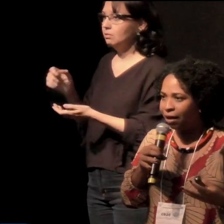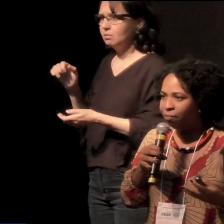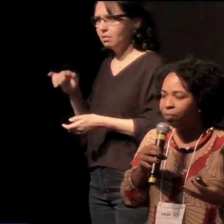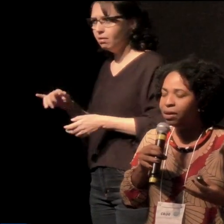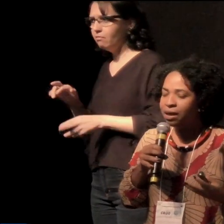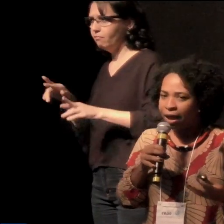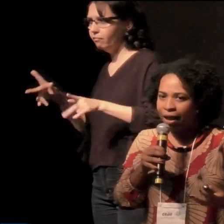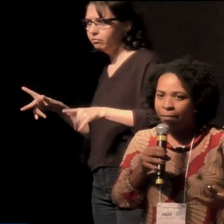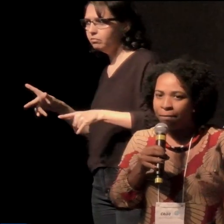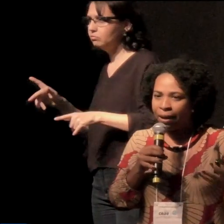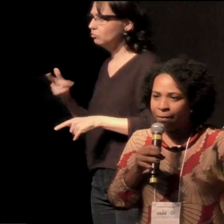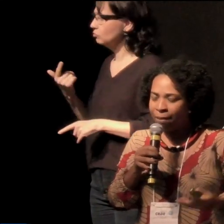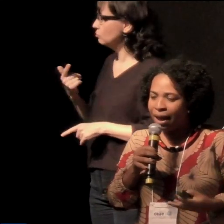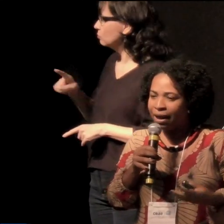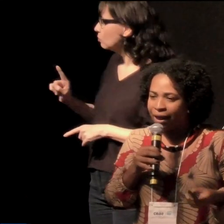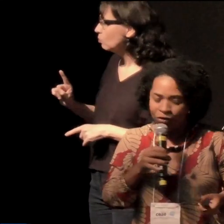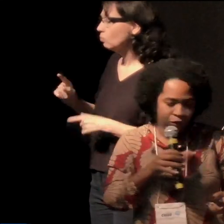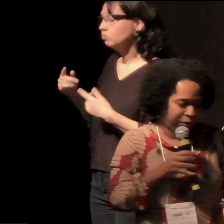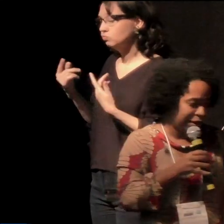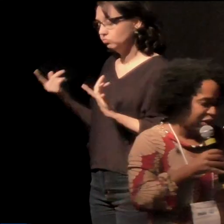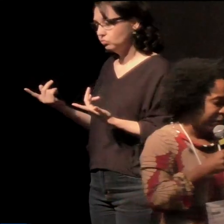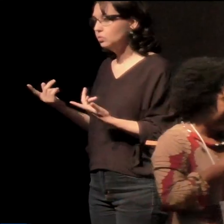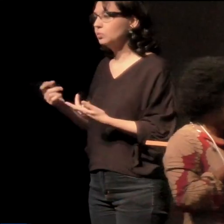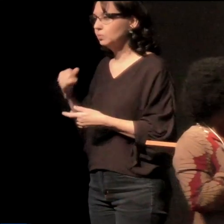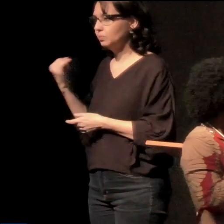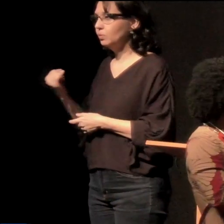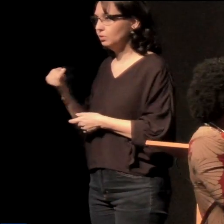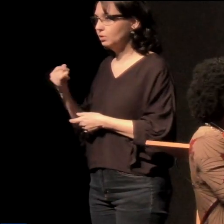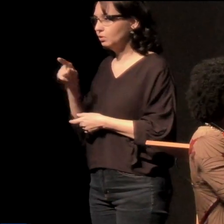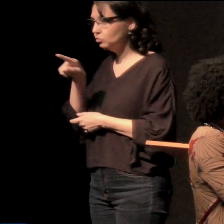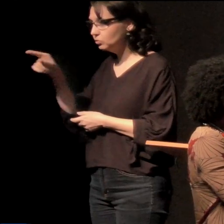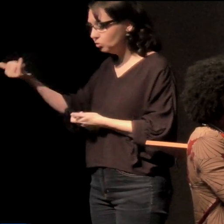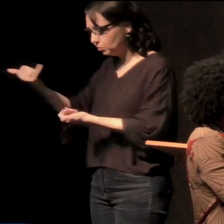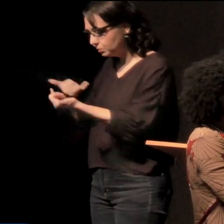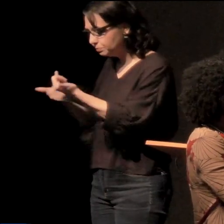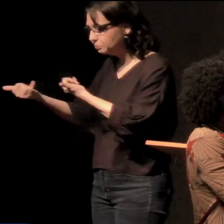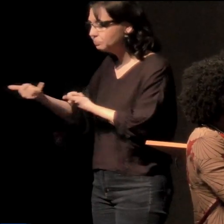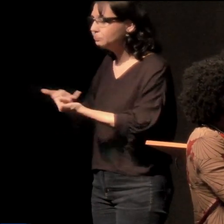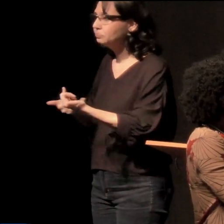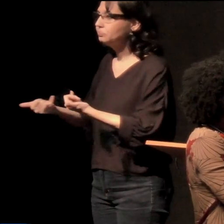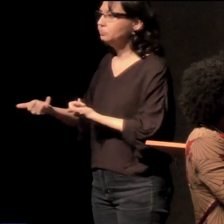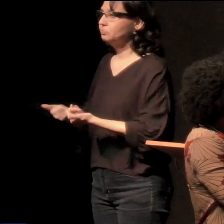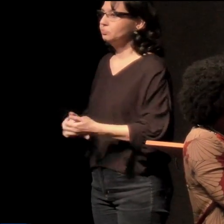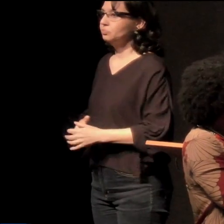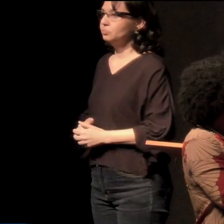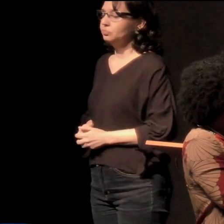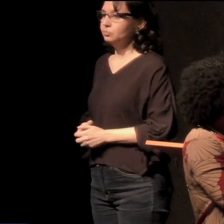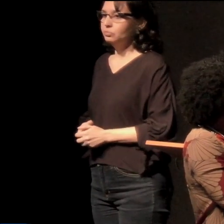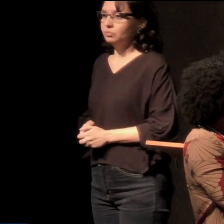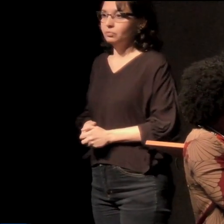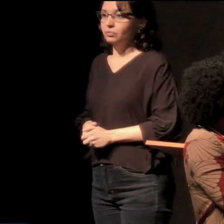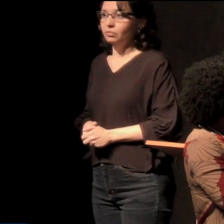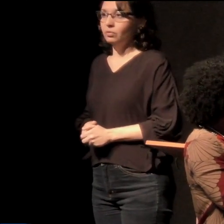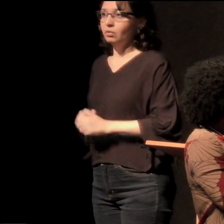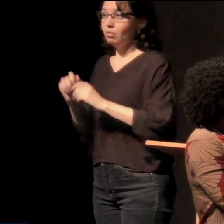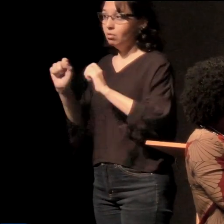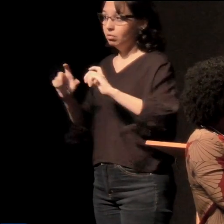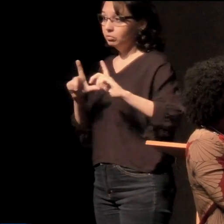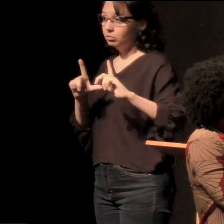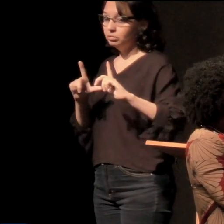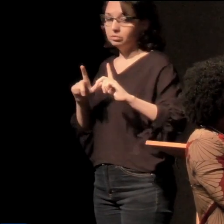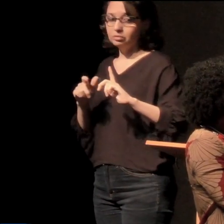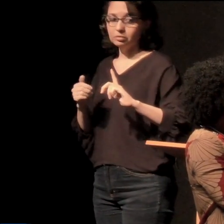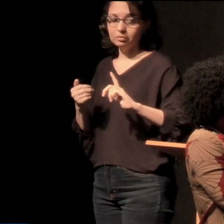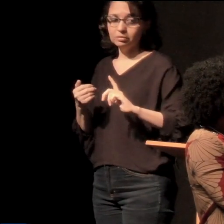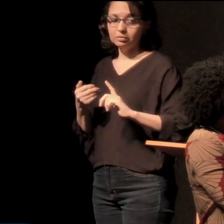né é para aquelas comunidades para garantia do direito dessas comunidades tá aqui é o que eu já falei né a